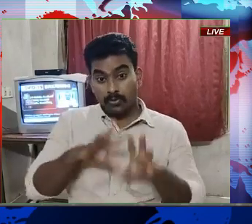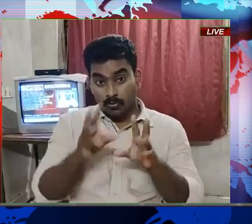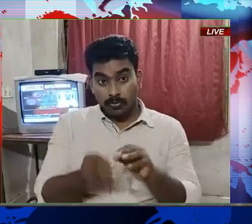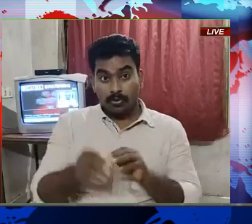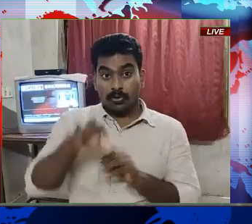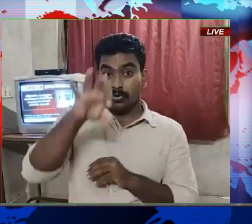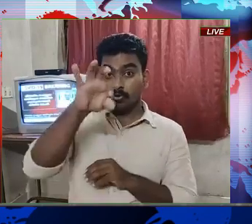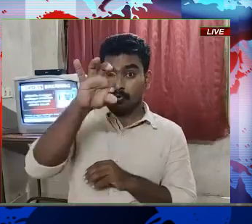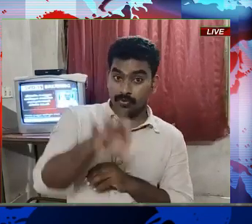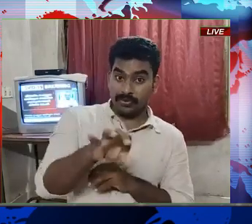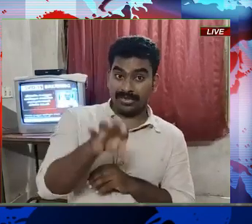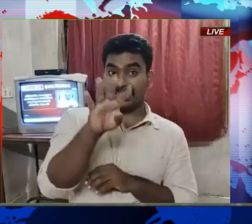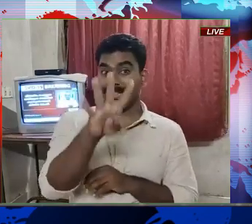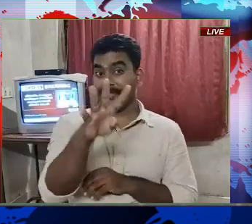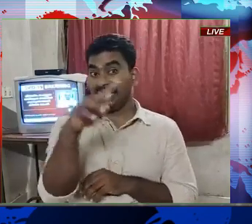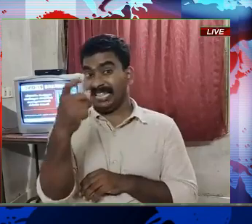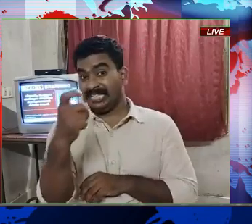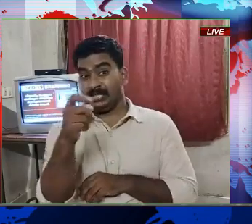മദ്യാസക്തി കൂടുതലുള്ളവരെ